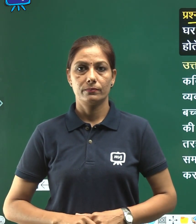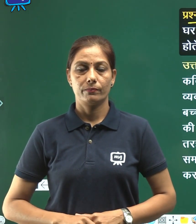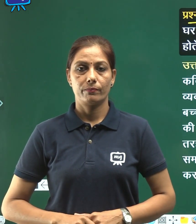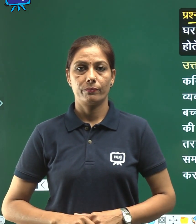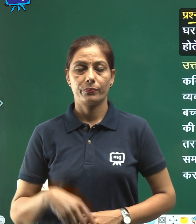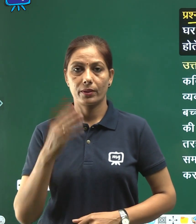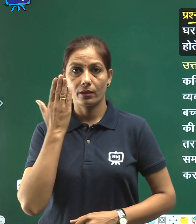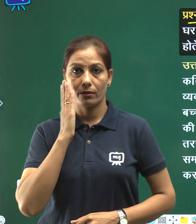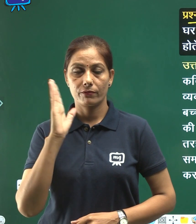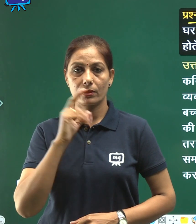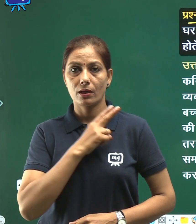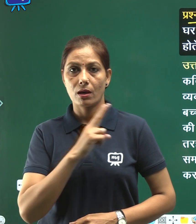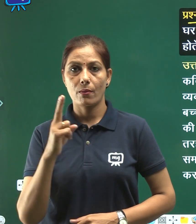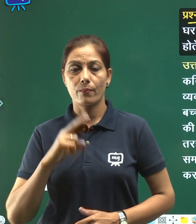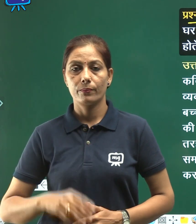कविता के बहाने